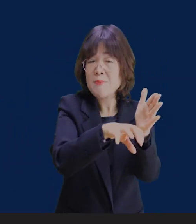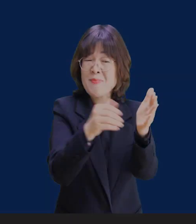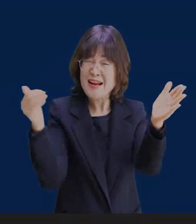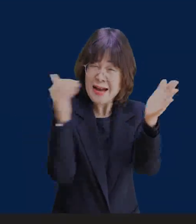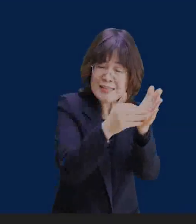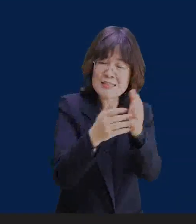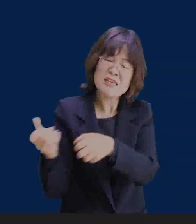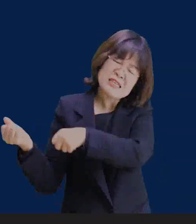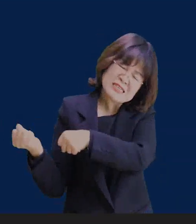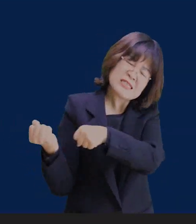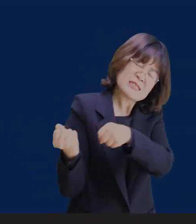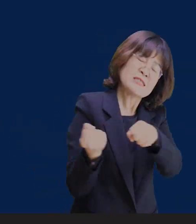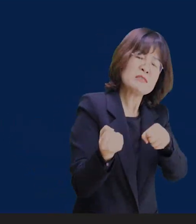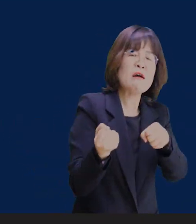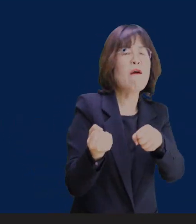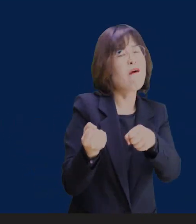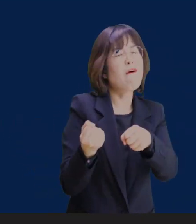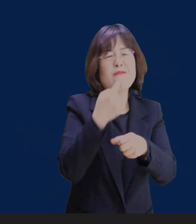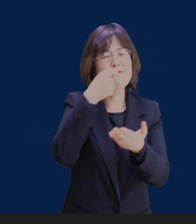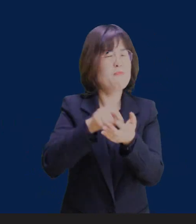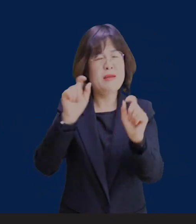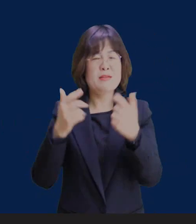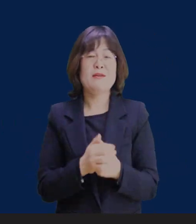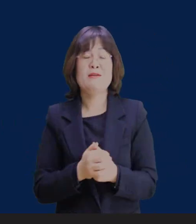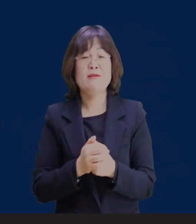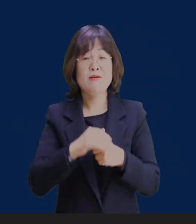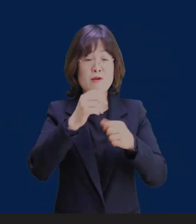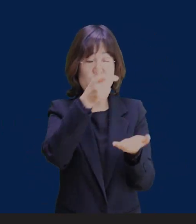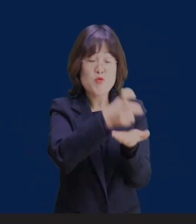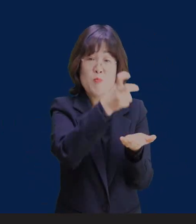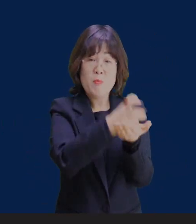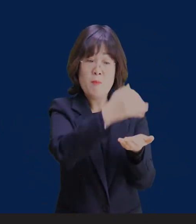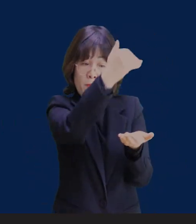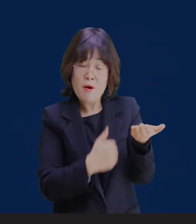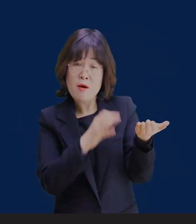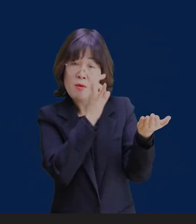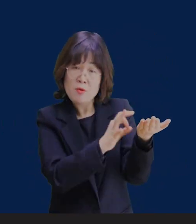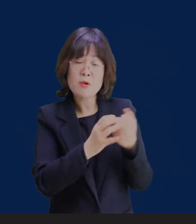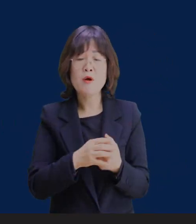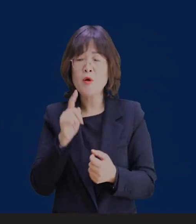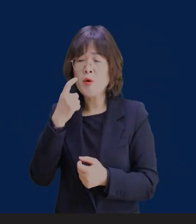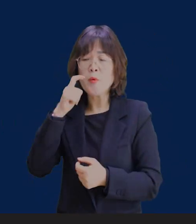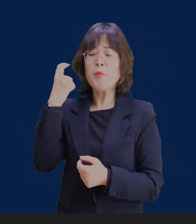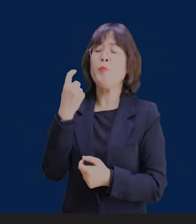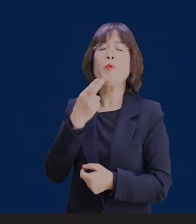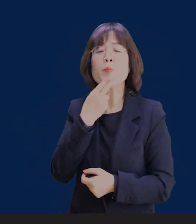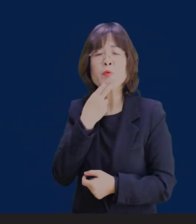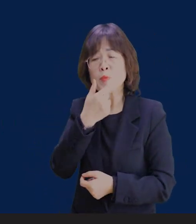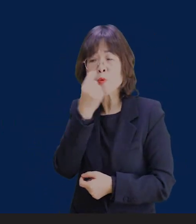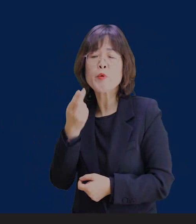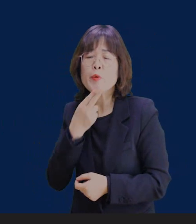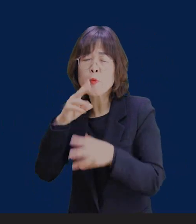결코 쉬운 일이 아니었던 것입니다. 율법에는 흠이 없는 짐승만이 제사에